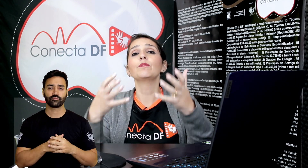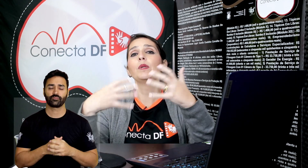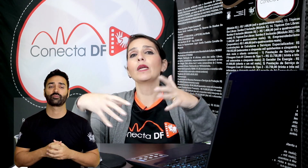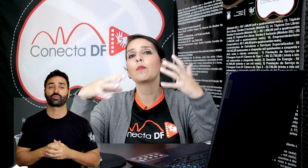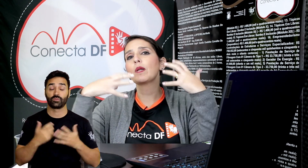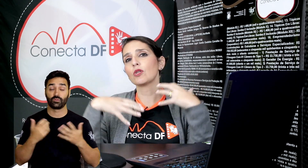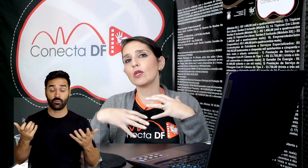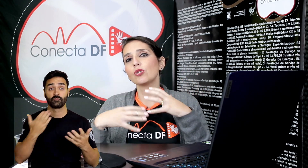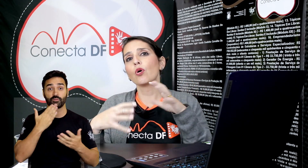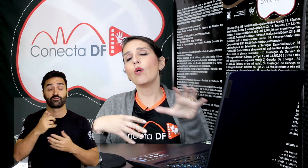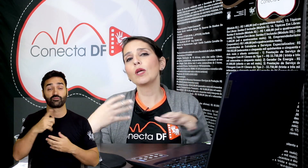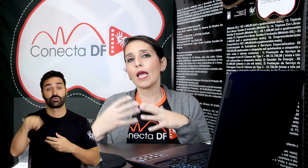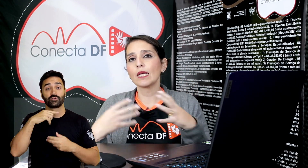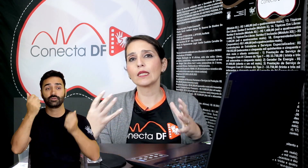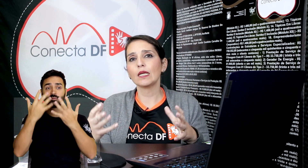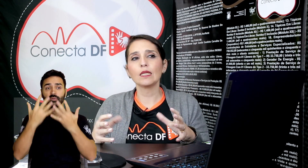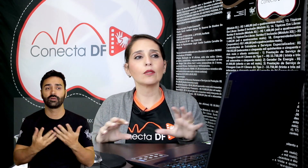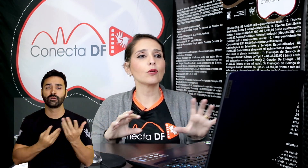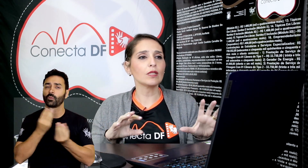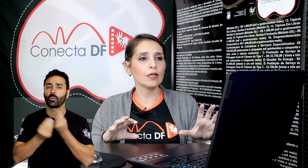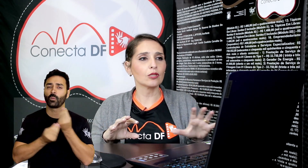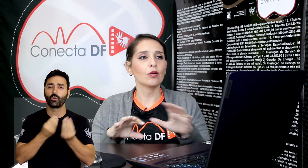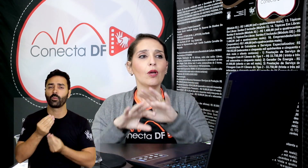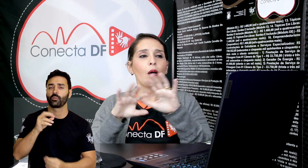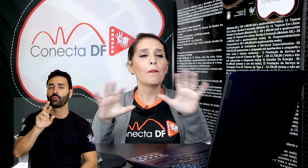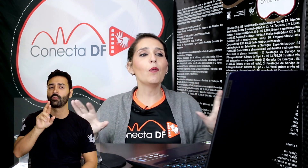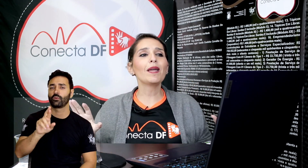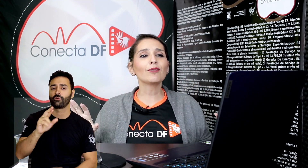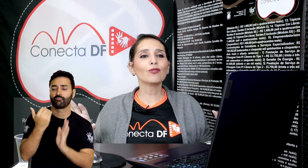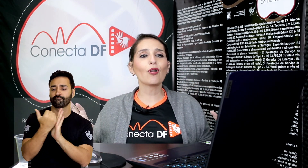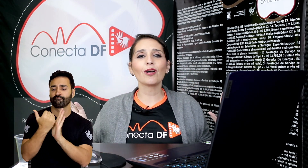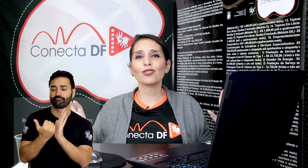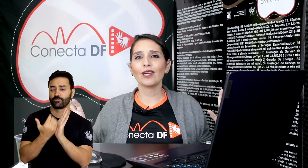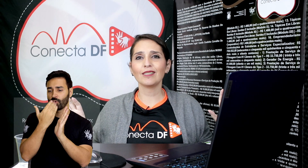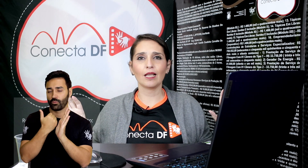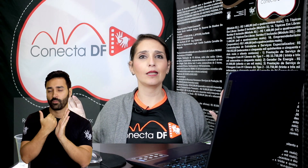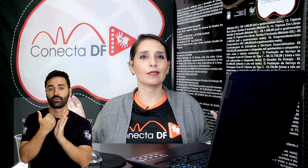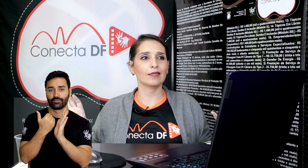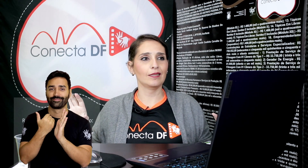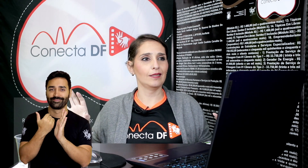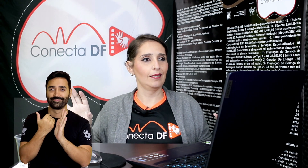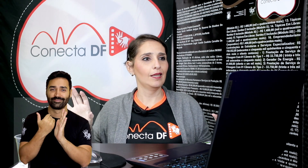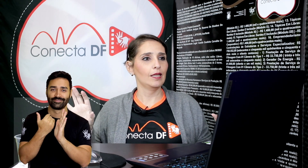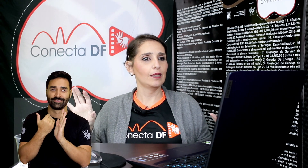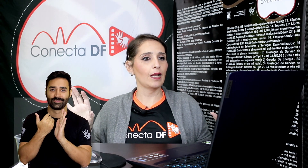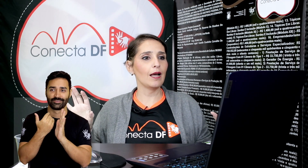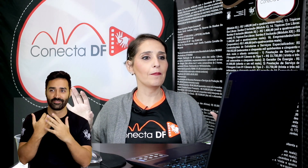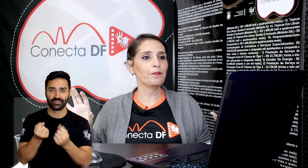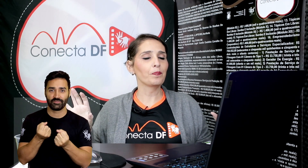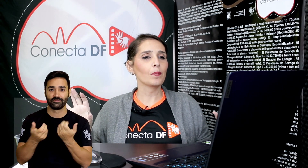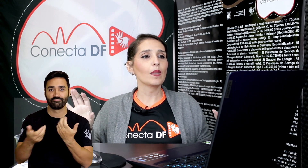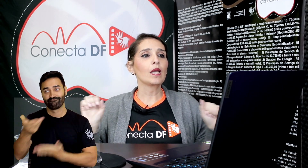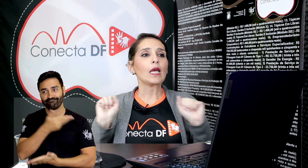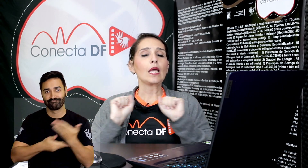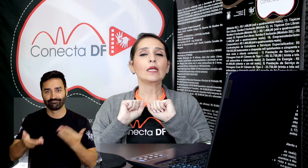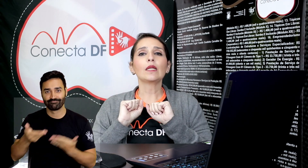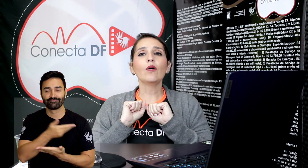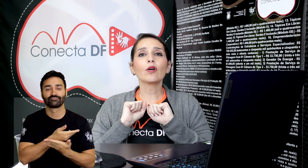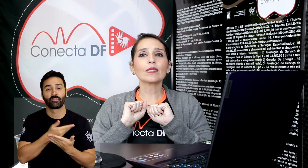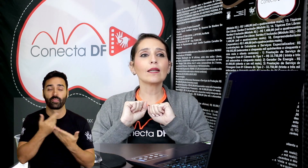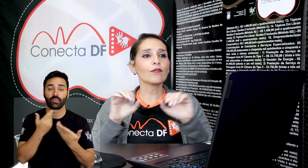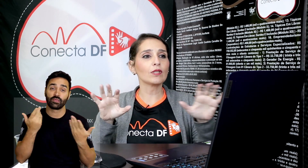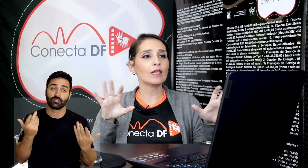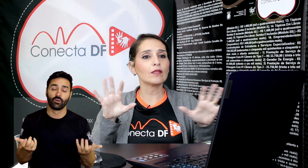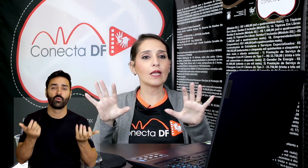você explique pra gente como que é essa receita, ou seja, momento troca de receitas, tá? Então,